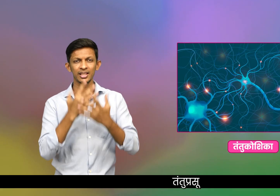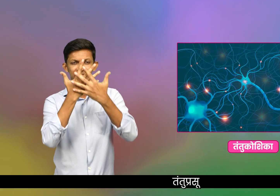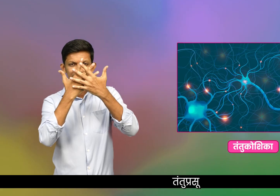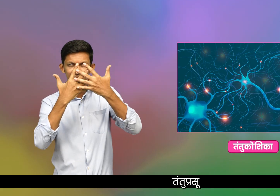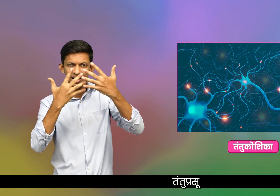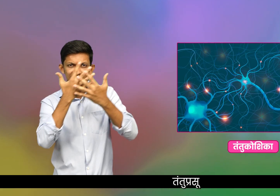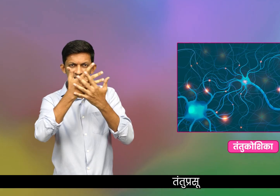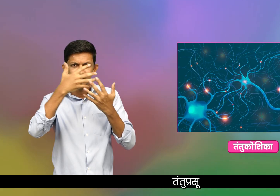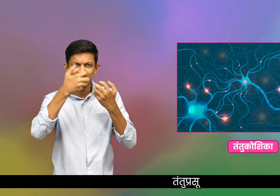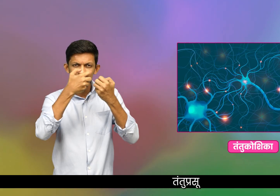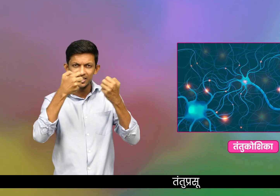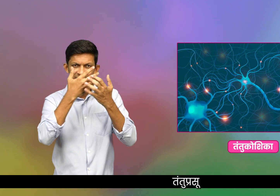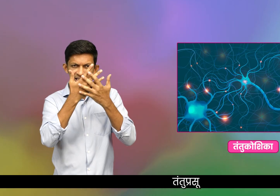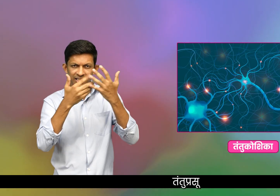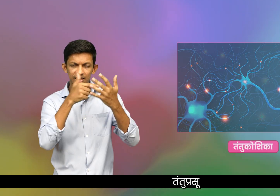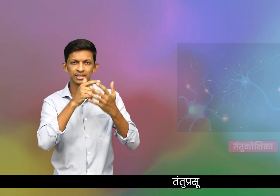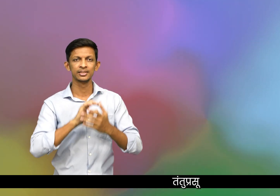तंतुप्रसु,